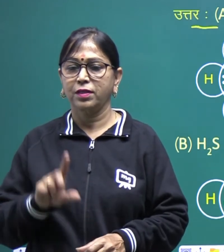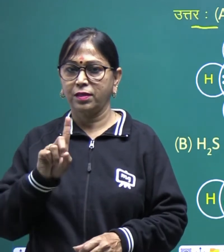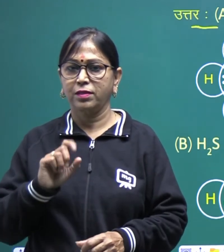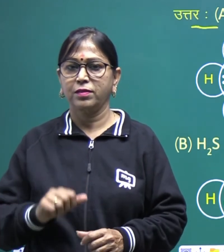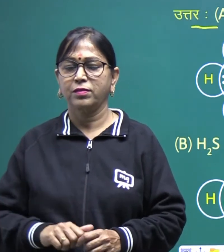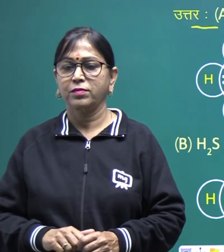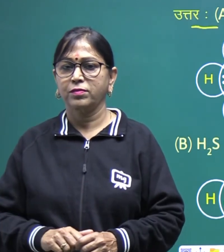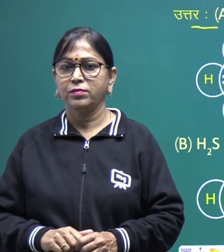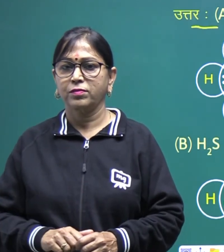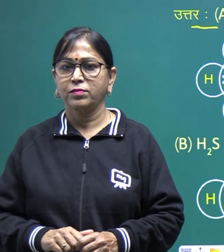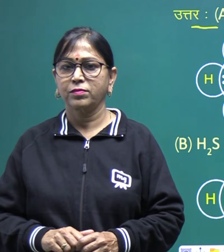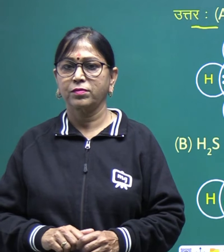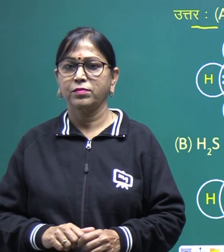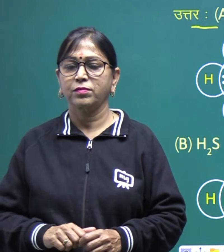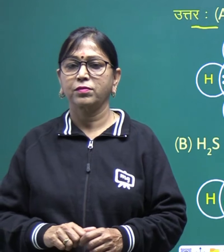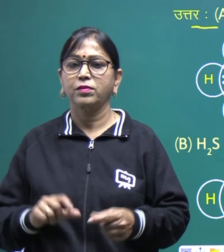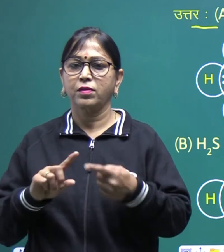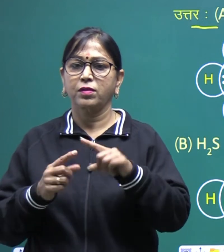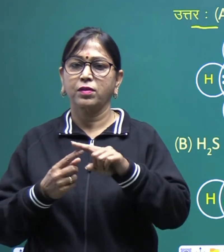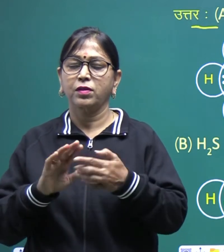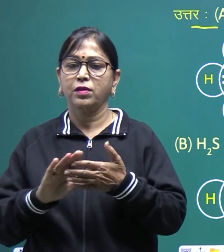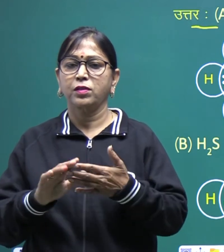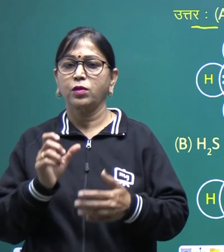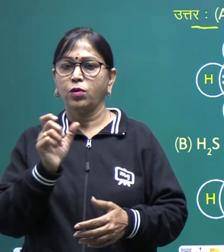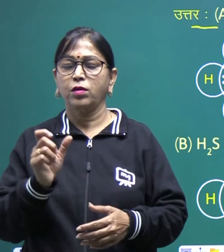ए, एथेनोइक अम्ल की